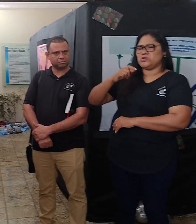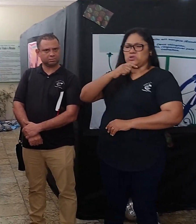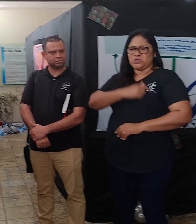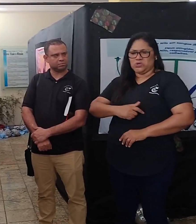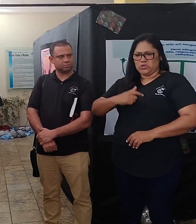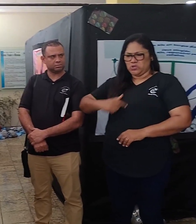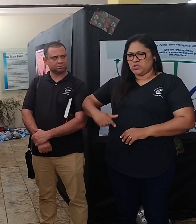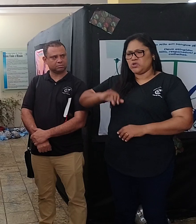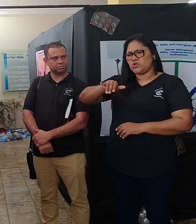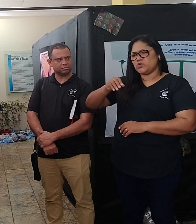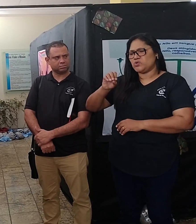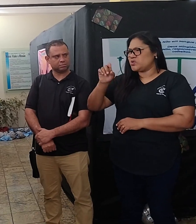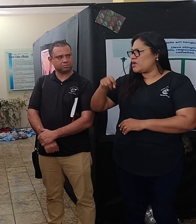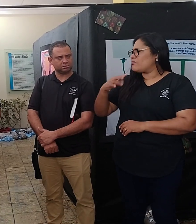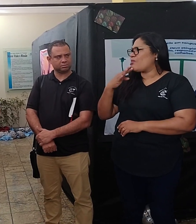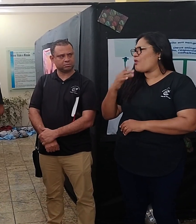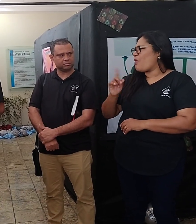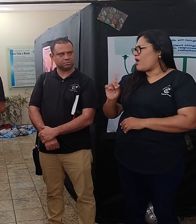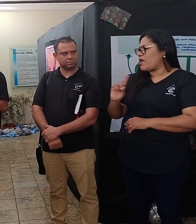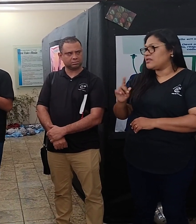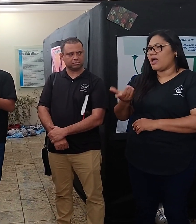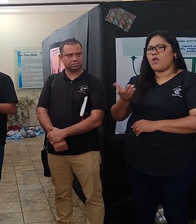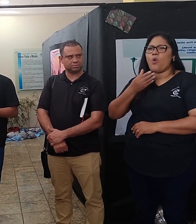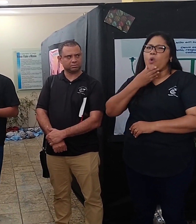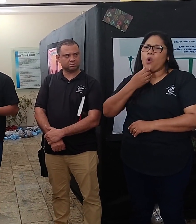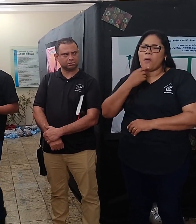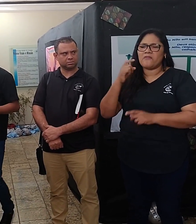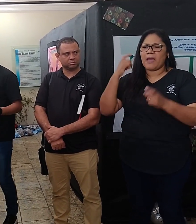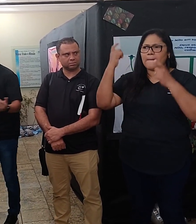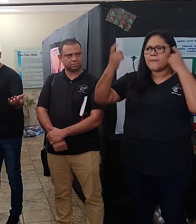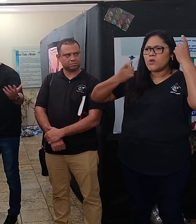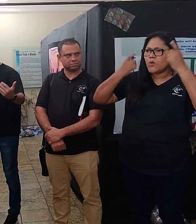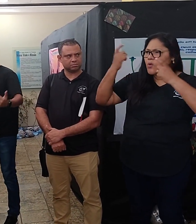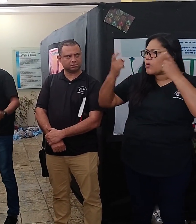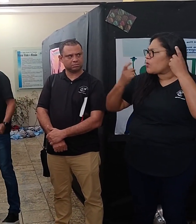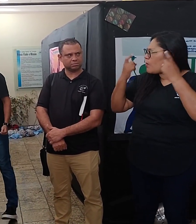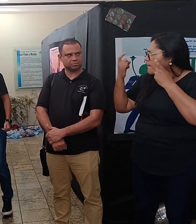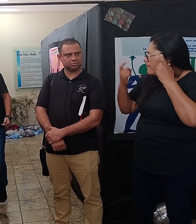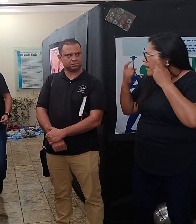família. Então, o faraó ele começa a ficar muito preocupado. Por quê?